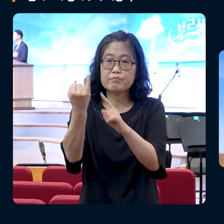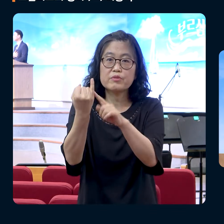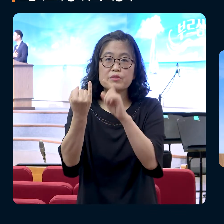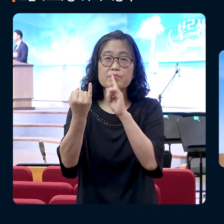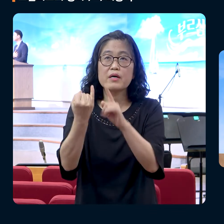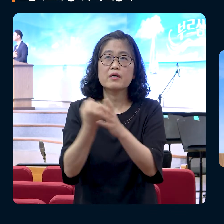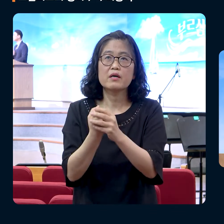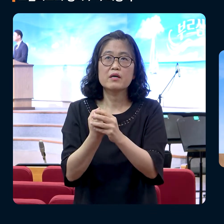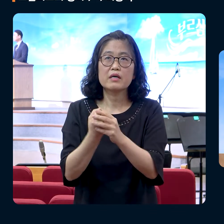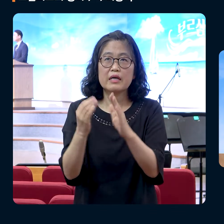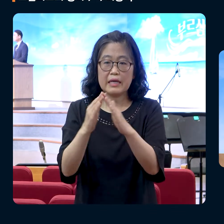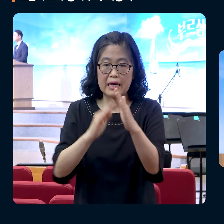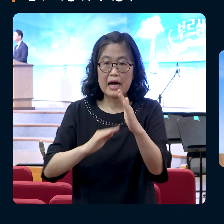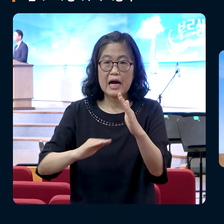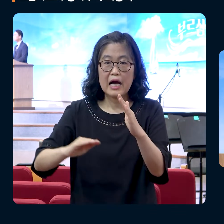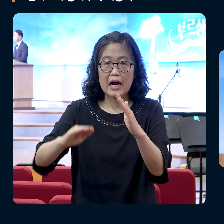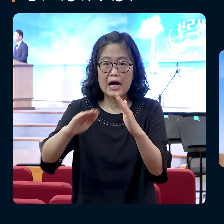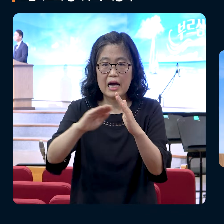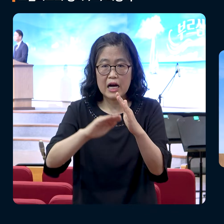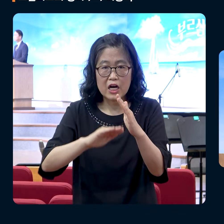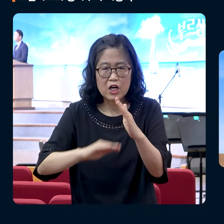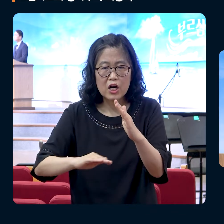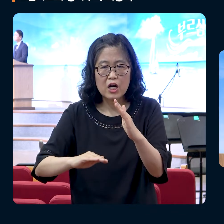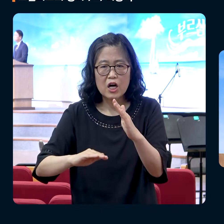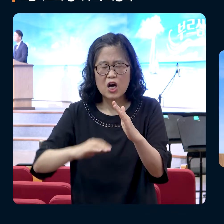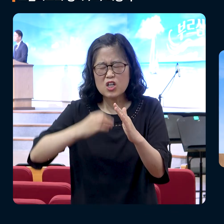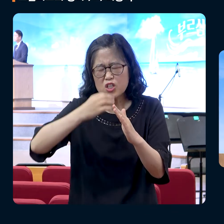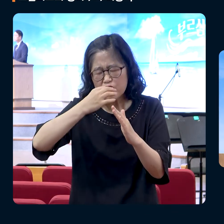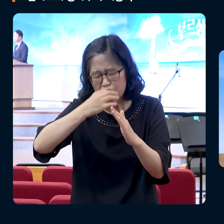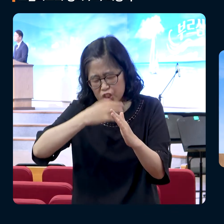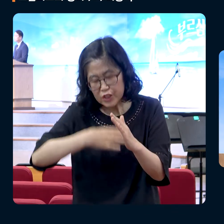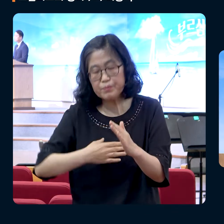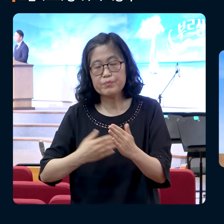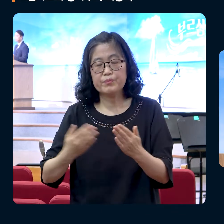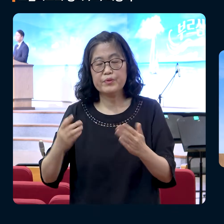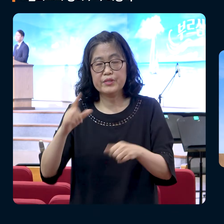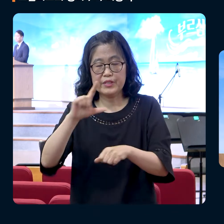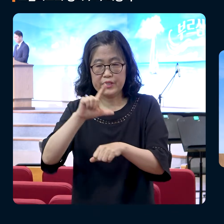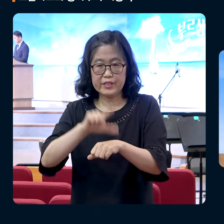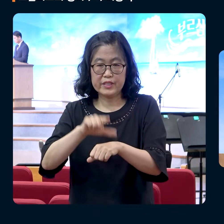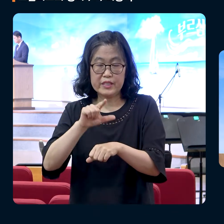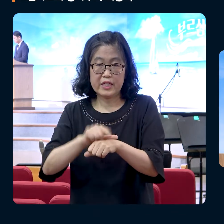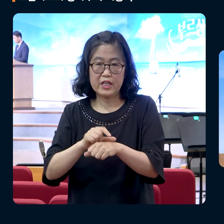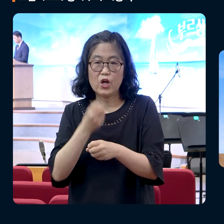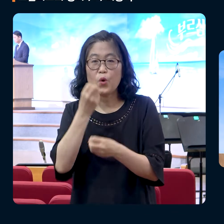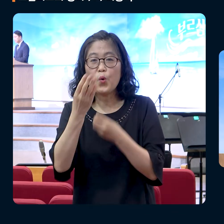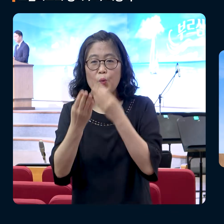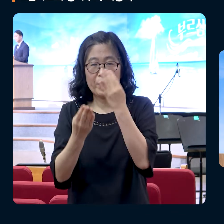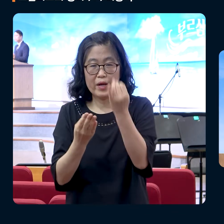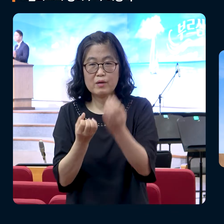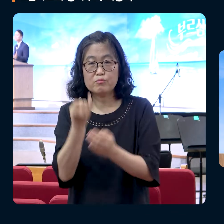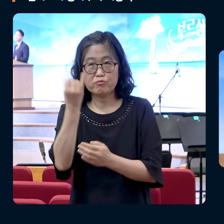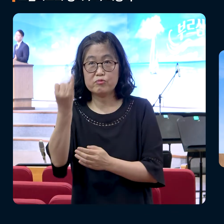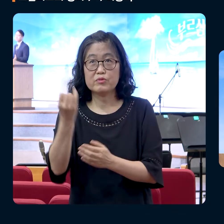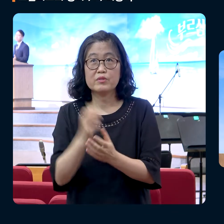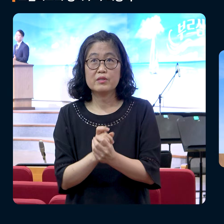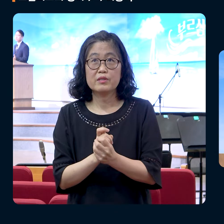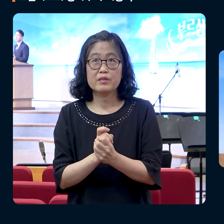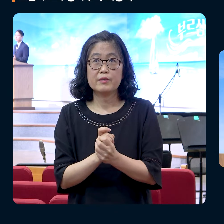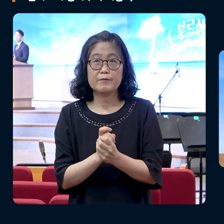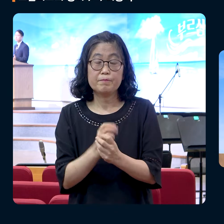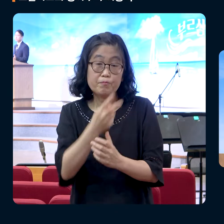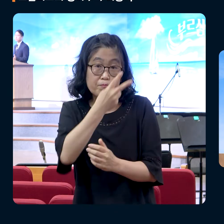저희 가정에는 그 일들이 너무나도 막막하고 힘들었던 그런 시간들이었다라고 그런 이야기를 하더라고요. 잠드는